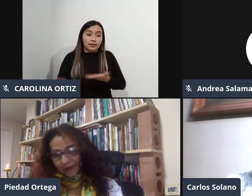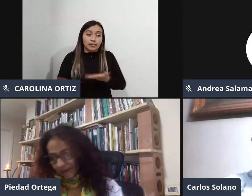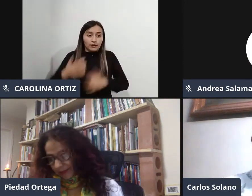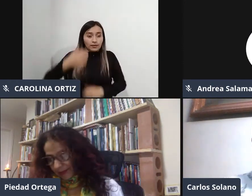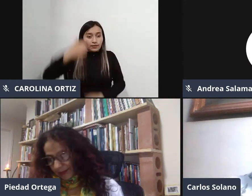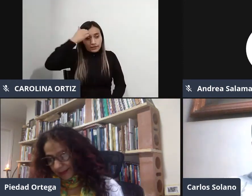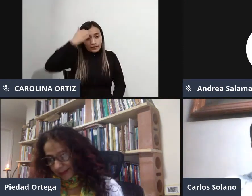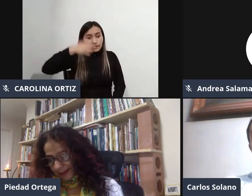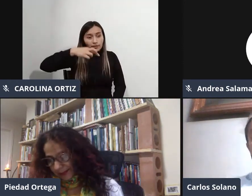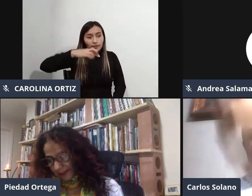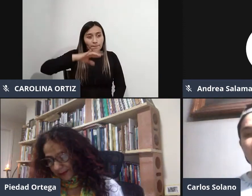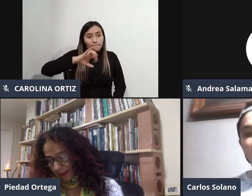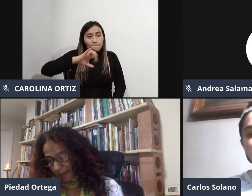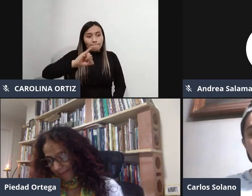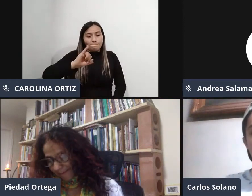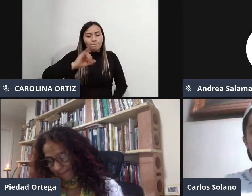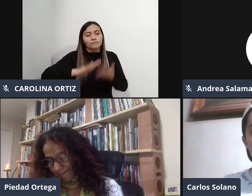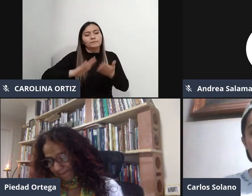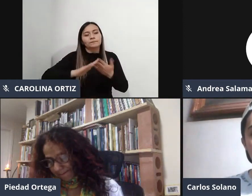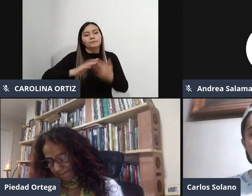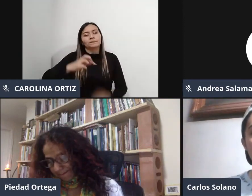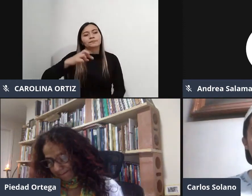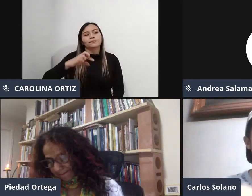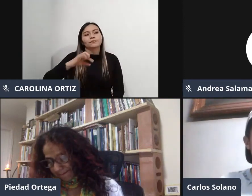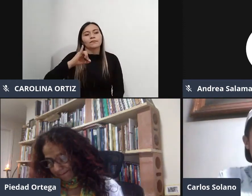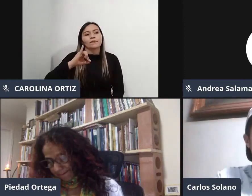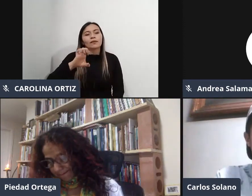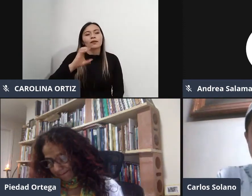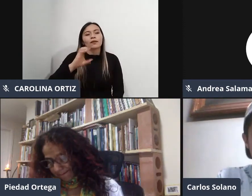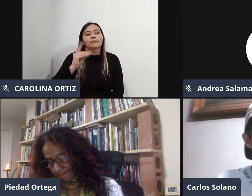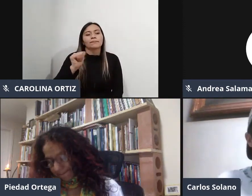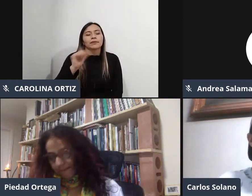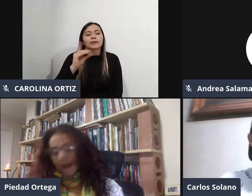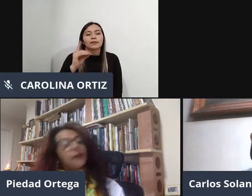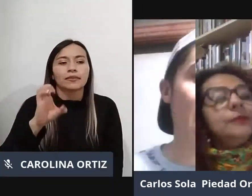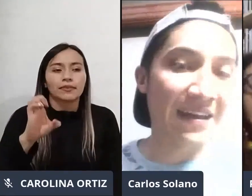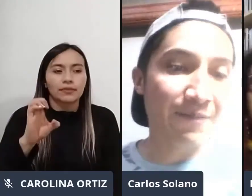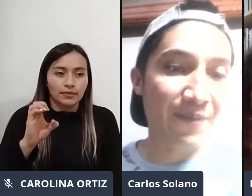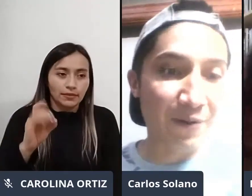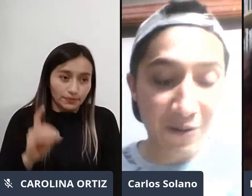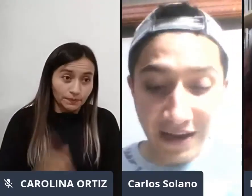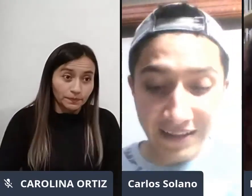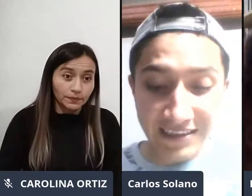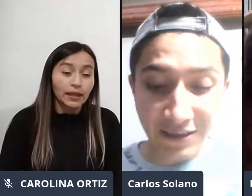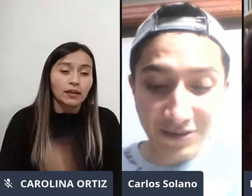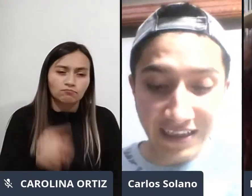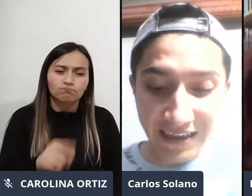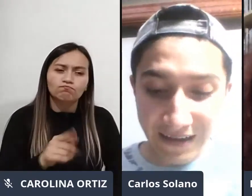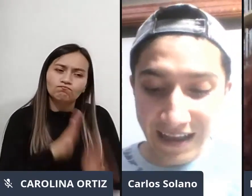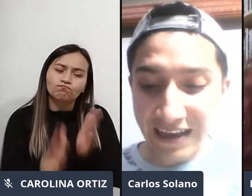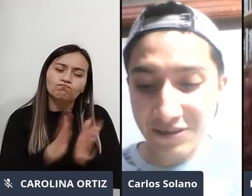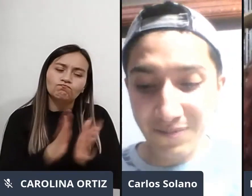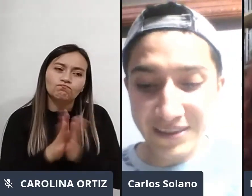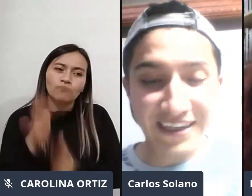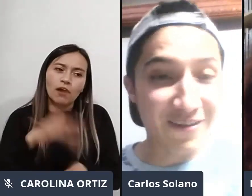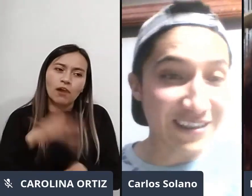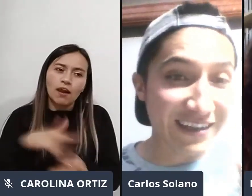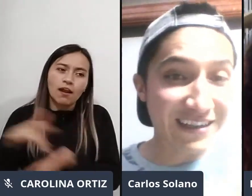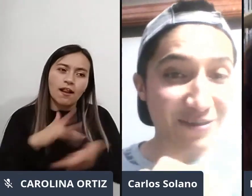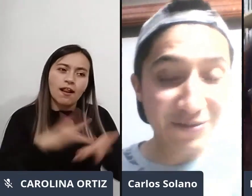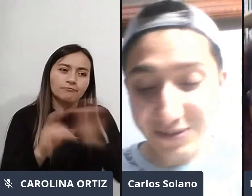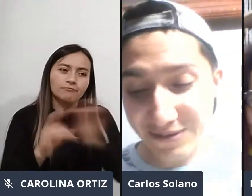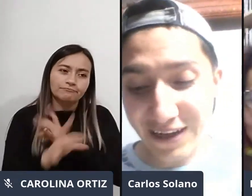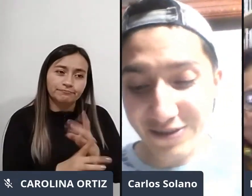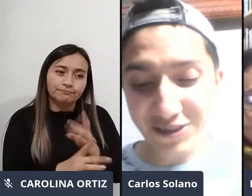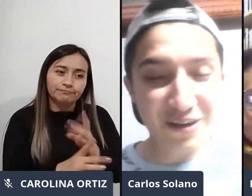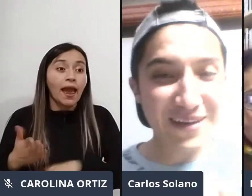nos vayamos cerrando y sigamos participando a través del chat. Bueno, pero bueno, antesitos de eso, pues quiero